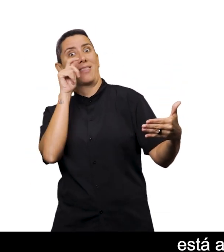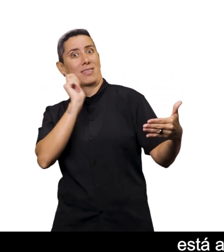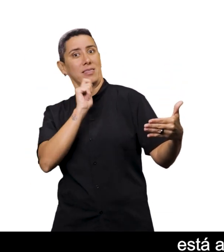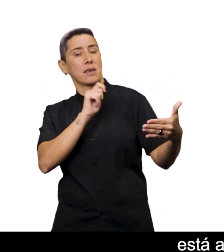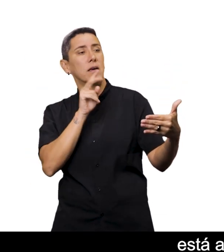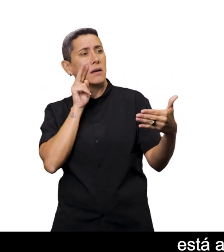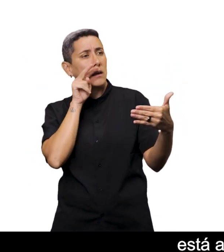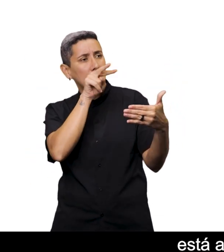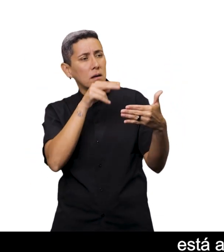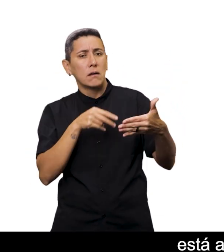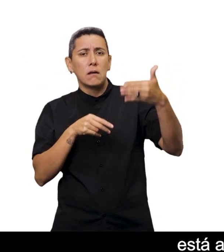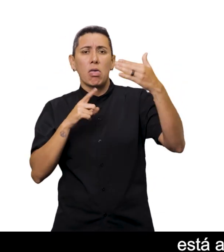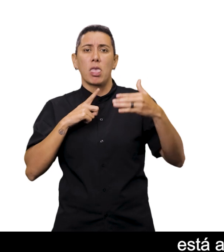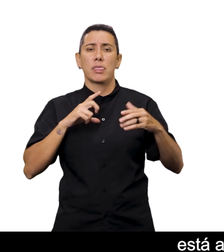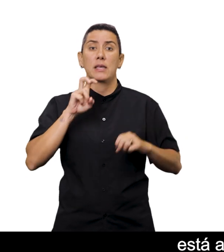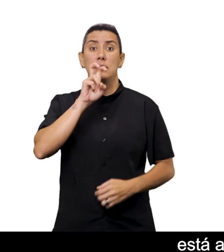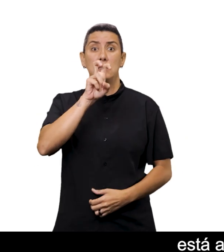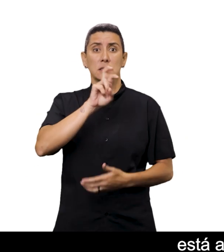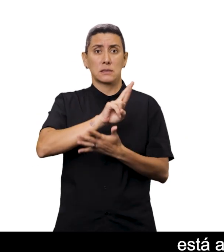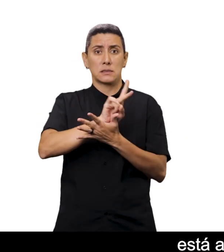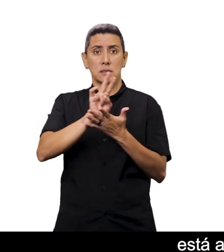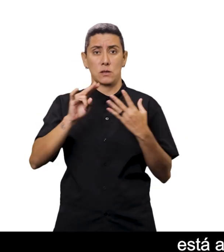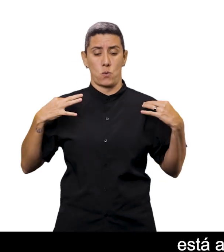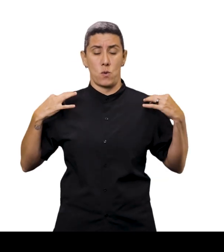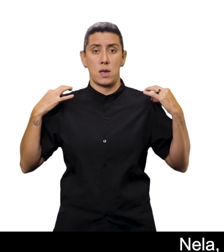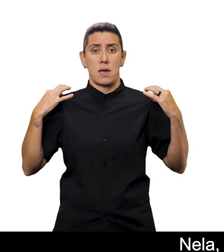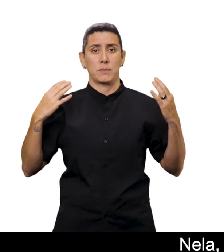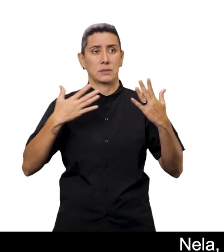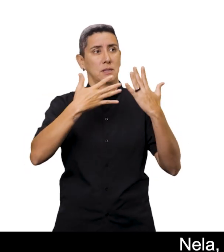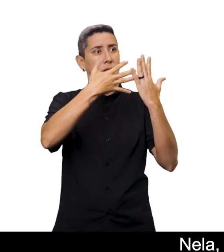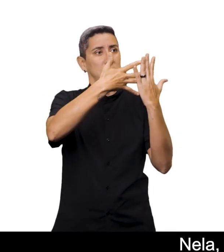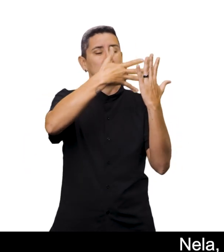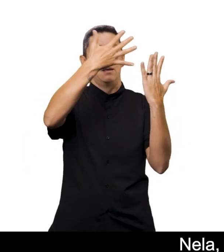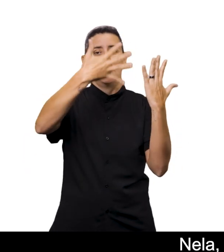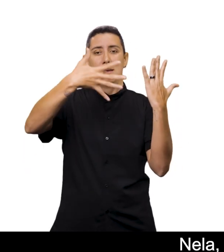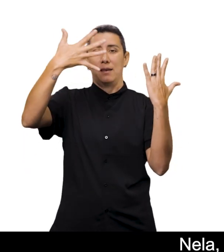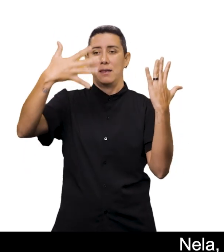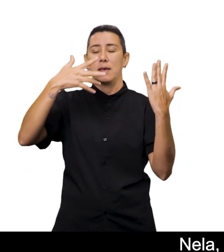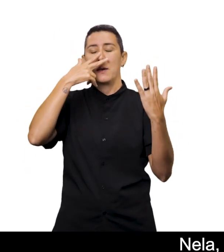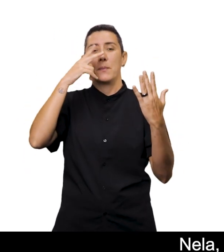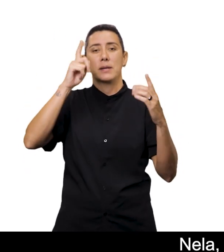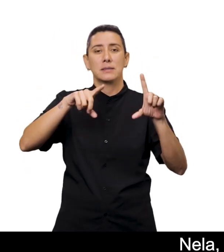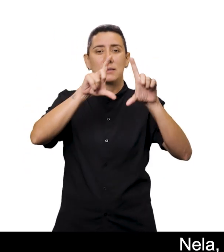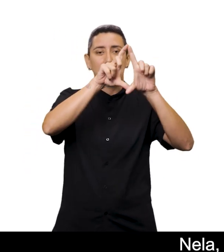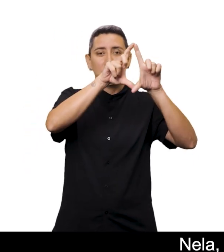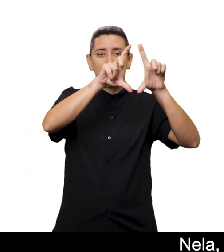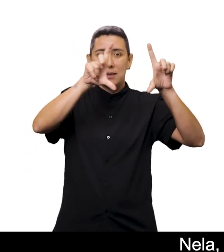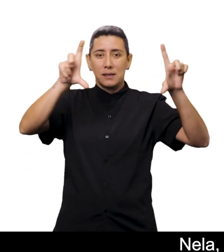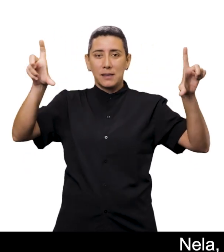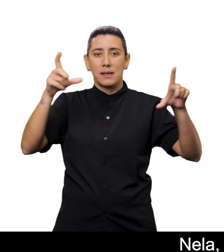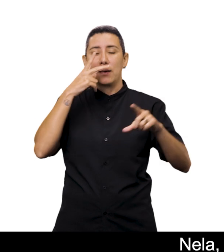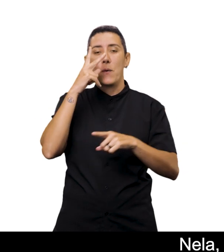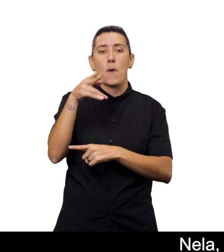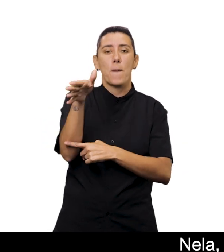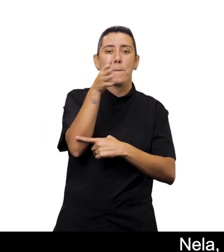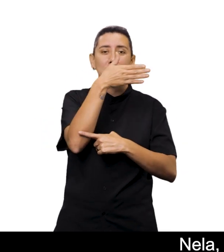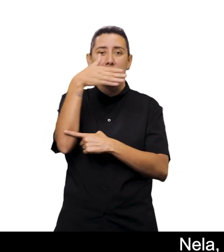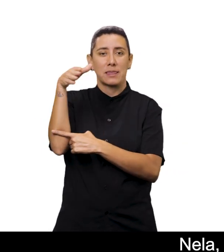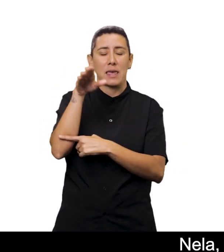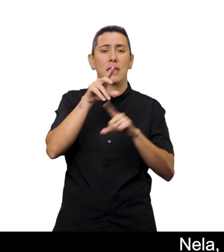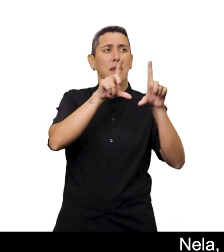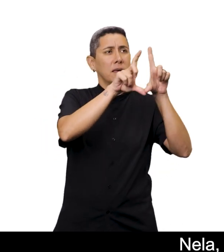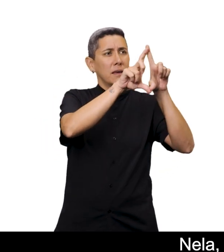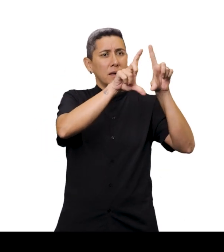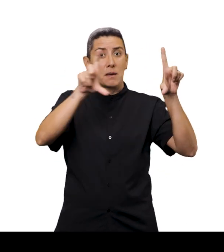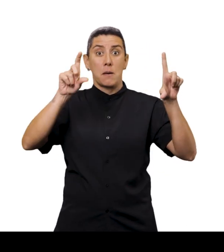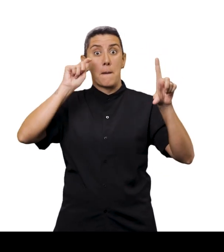parede que pode ser vista de fora do espaço expositivo. Nela, há 5 camisetas unidas por uma bandeira